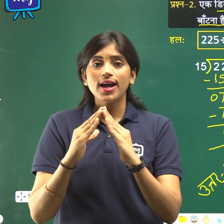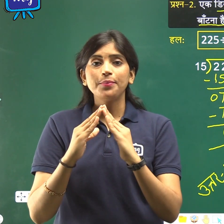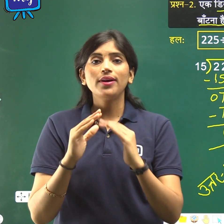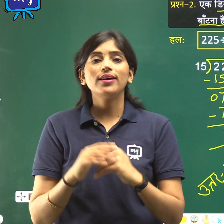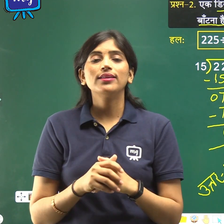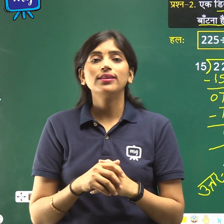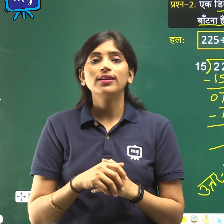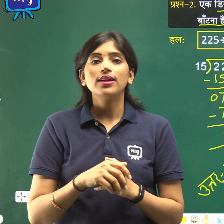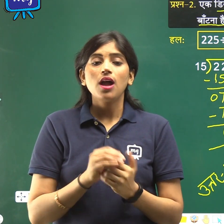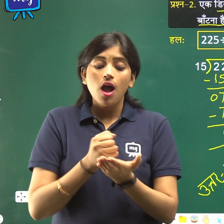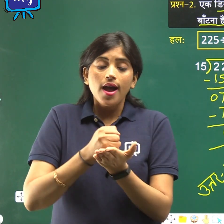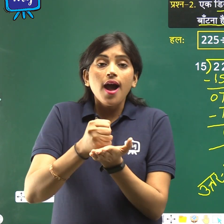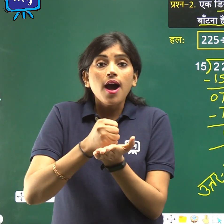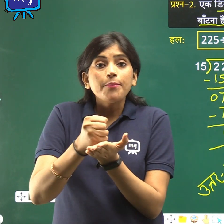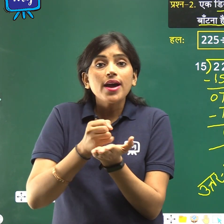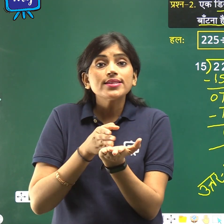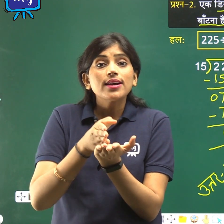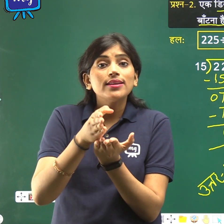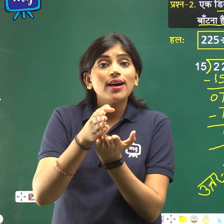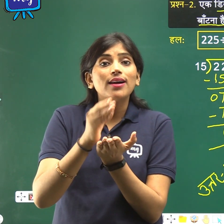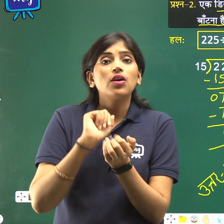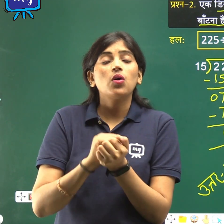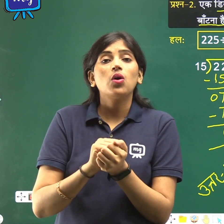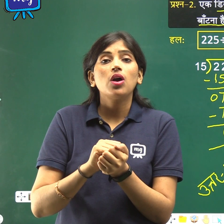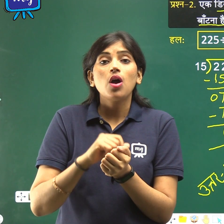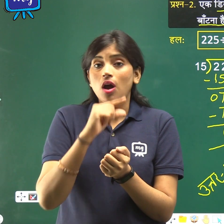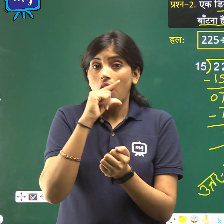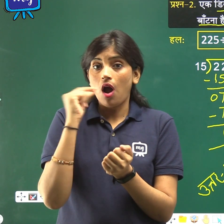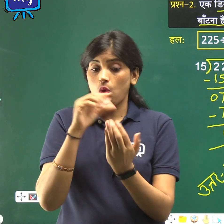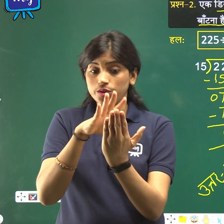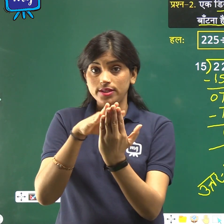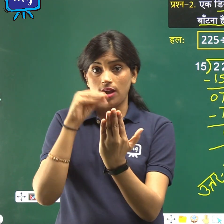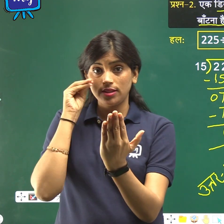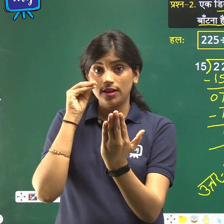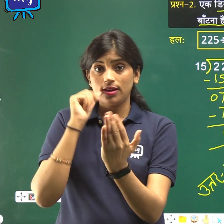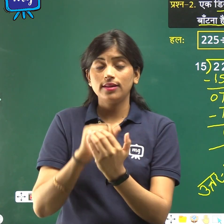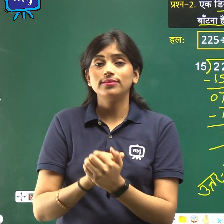पर अभ्यास करना और याद करना।